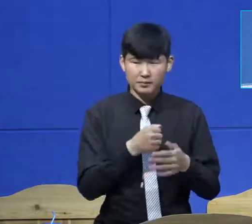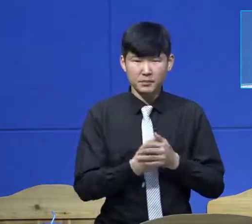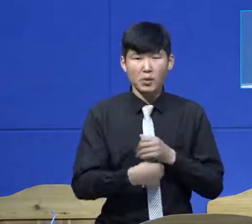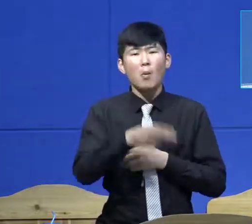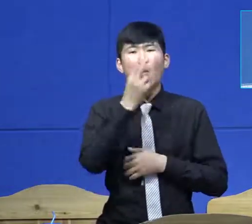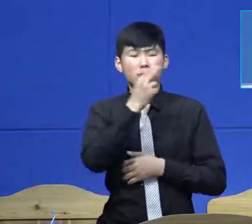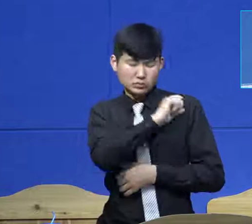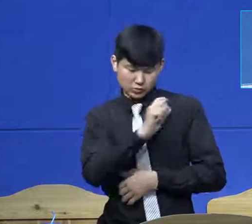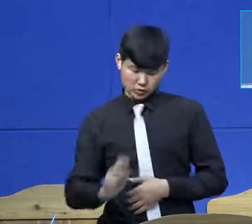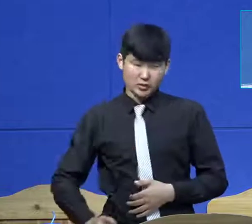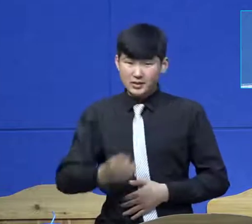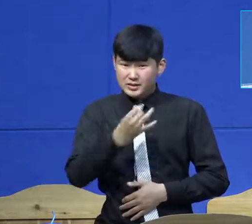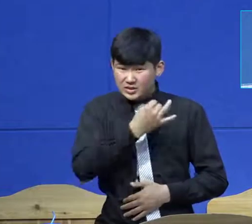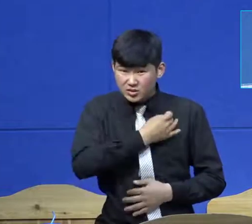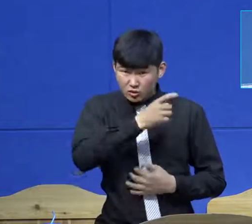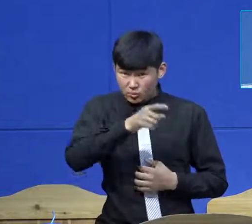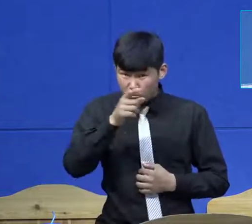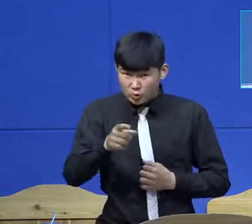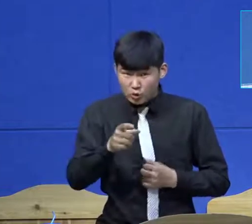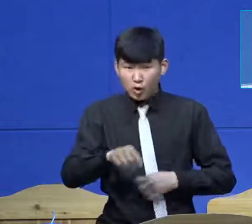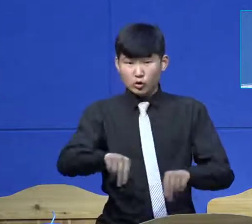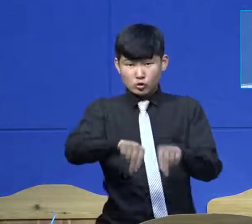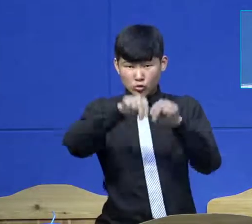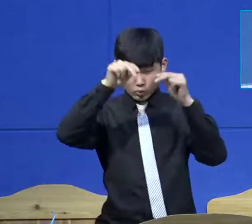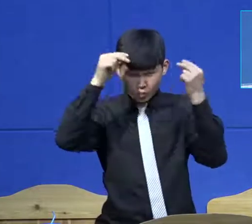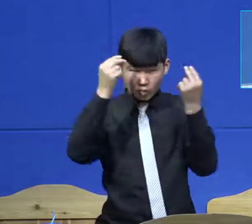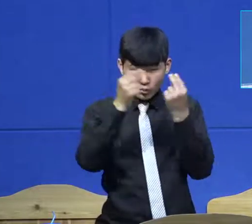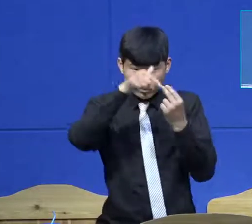хуурамч Христэд итгэгч нар чуулганы дүүрэн болдог гэж байгаа.